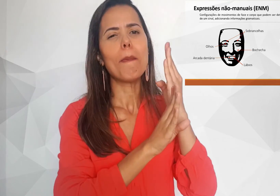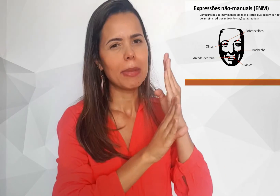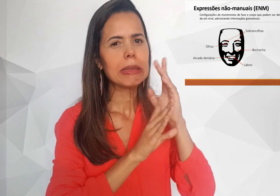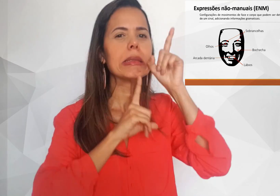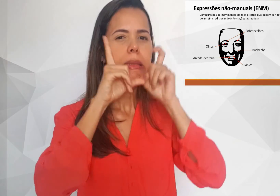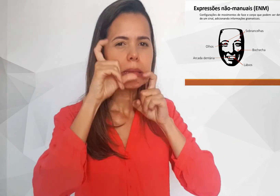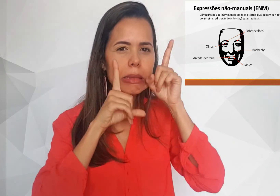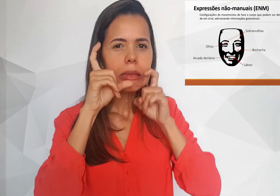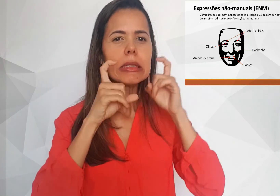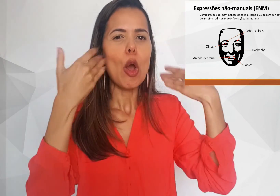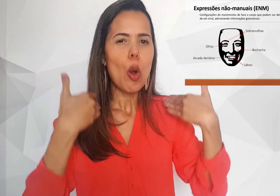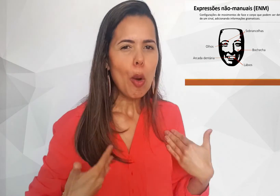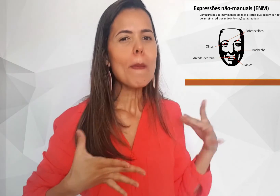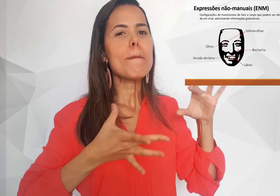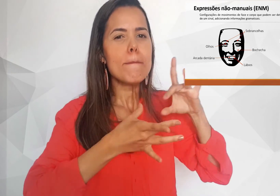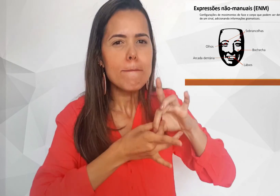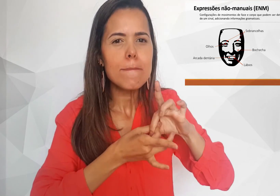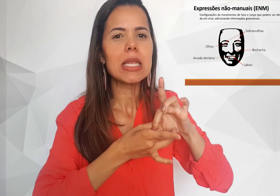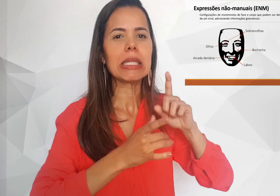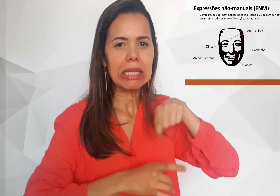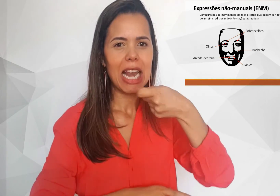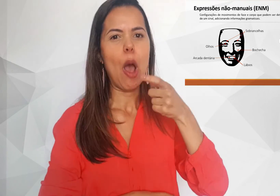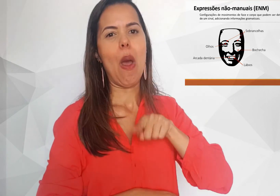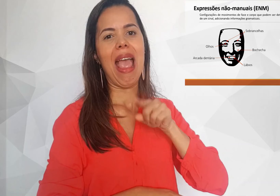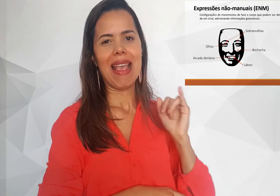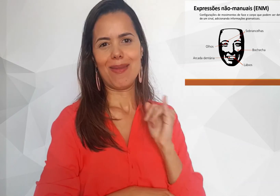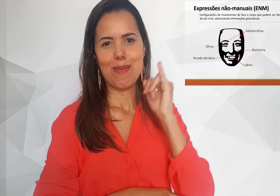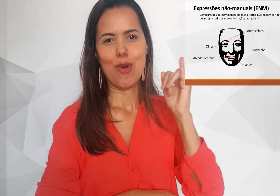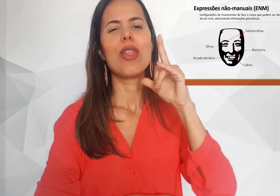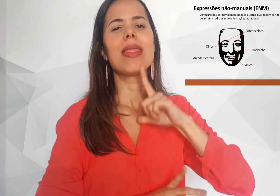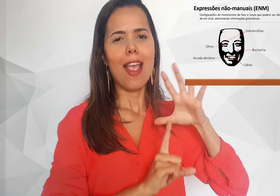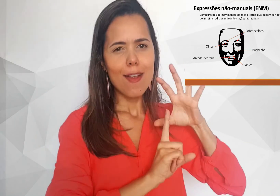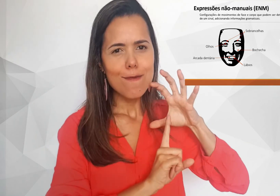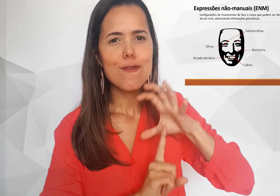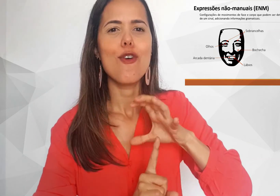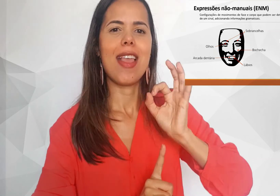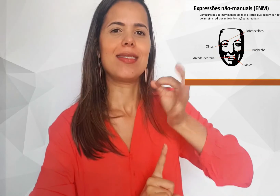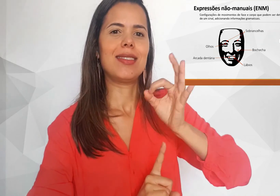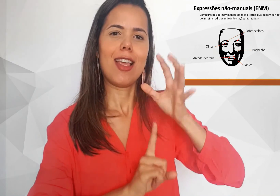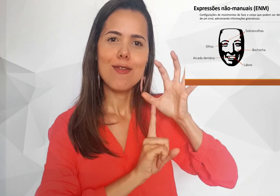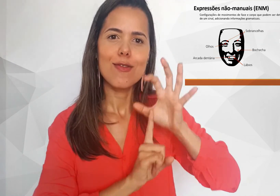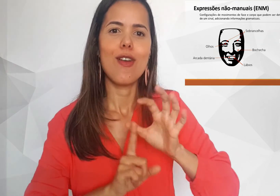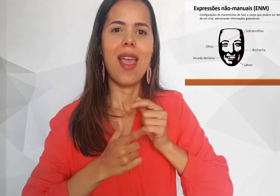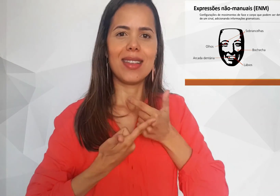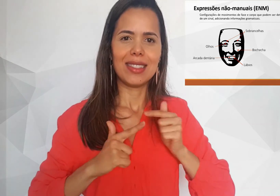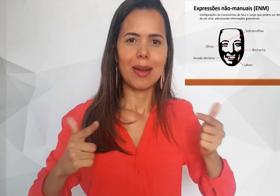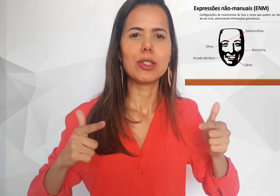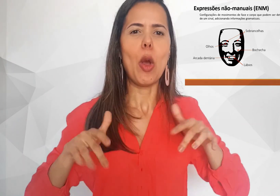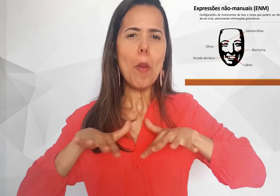desse parâmetro ou desse tipo de unidade mínima, e basicamente faz referência a atividades ou